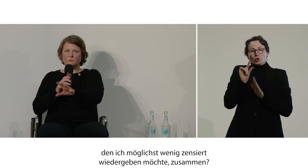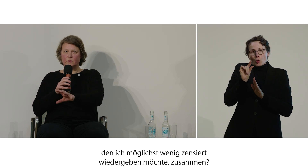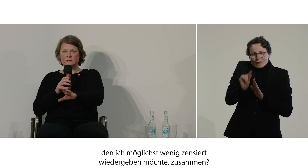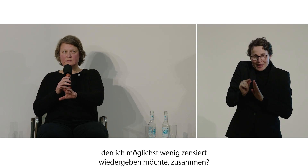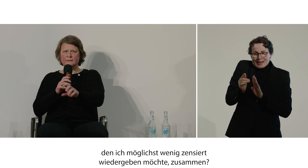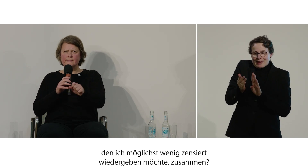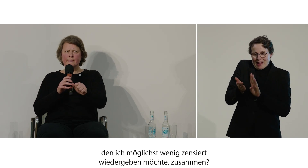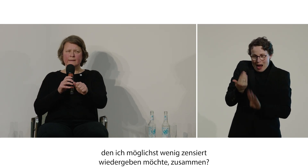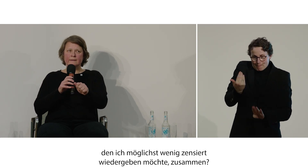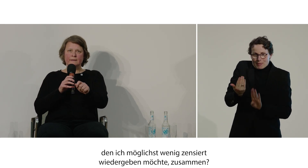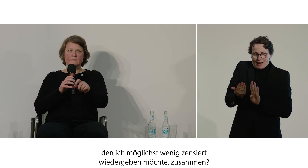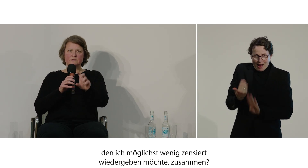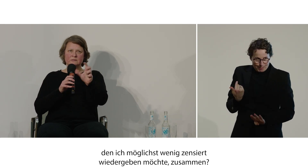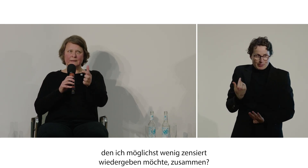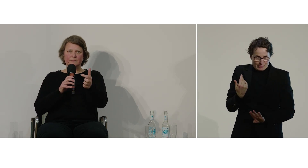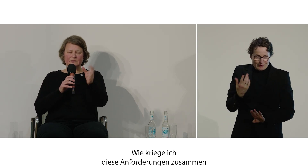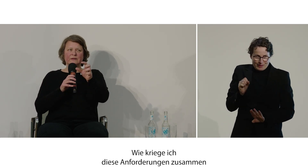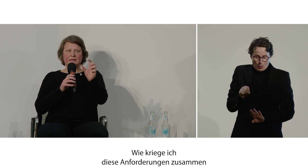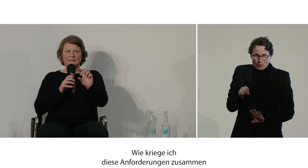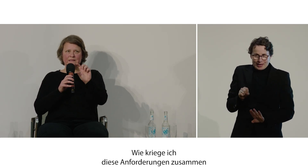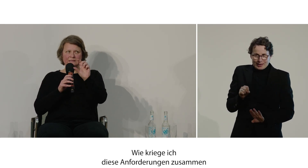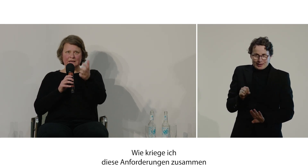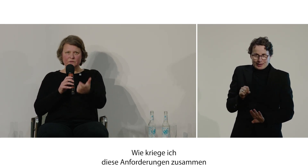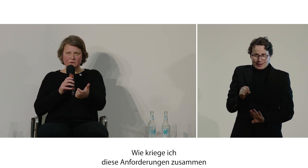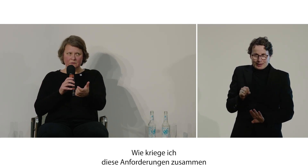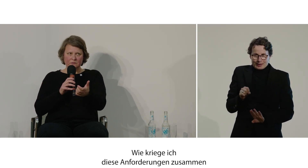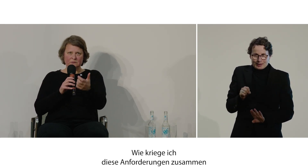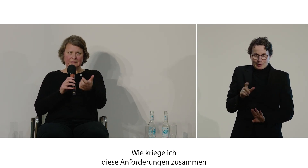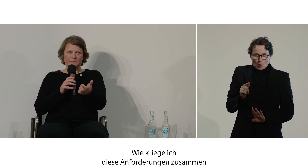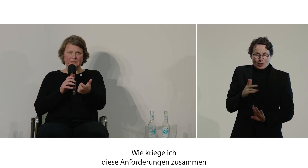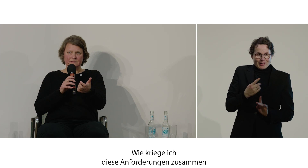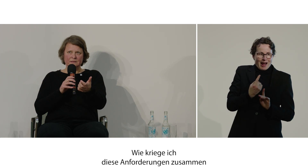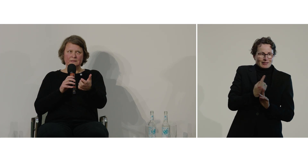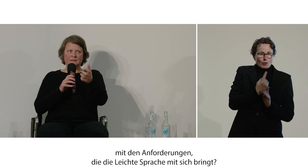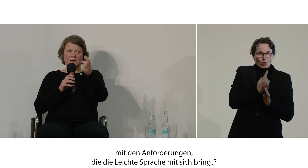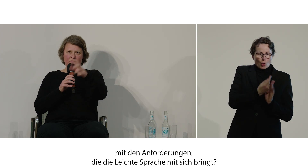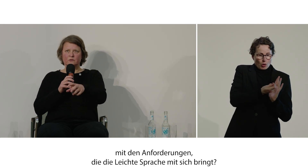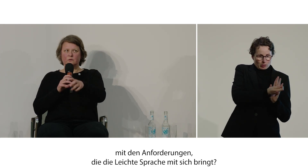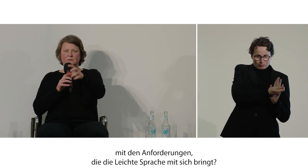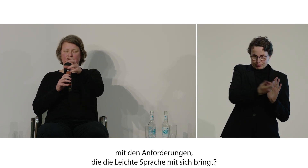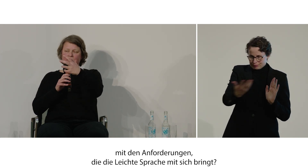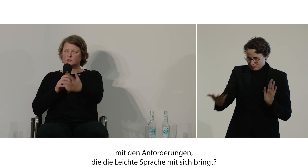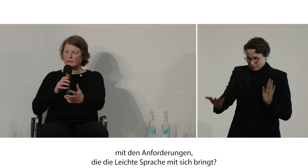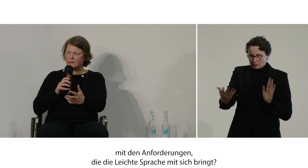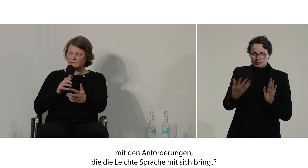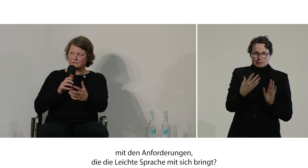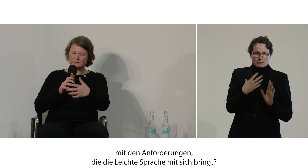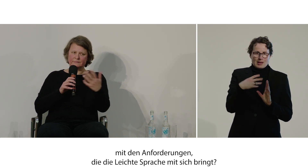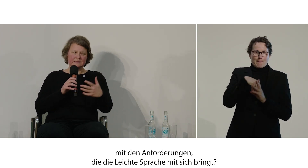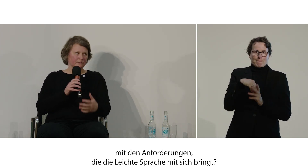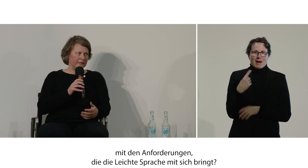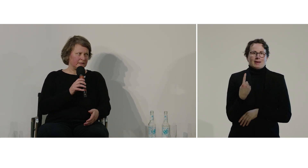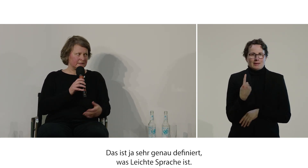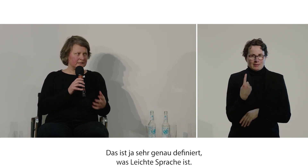soll und möchte, zusammen, also wie kriege ich diese Anforderungen zusammen mit den Anforderungen, die die leichte Sprache